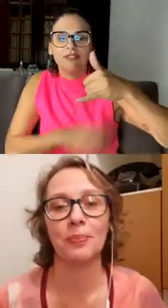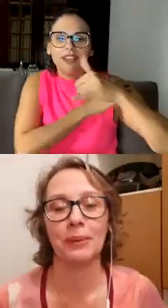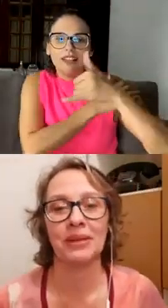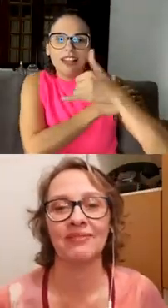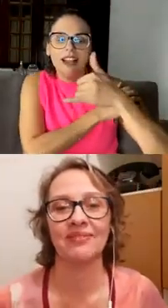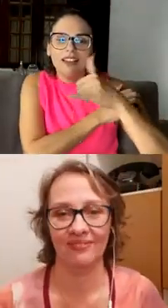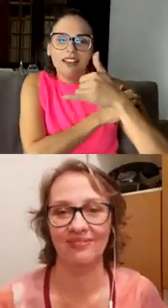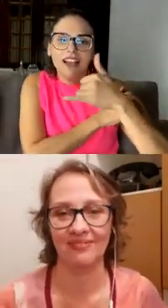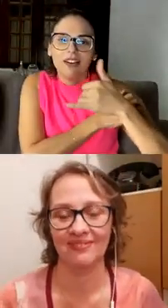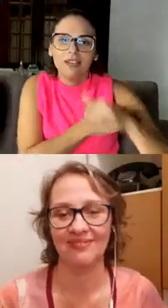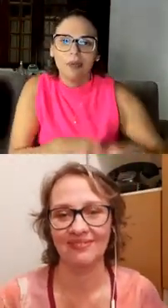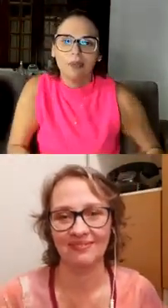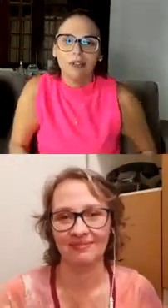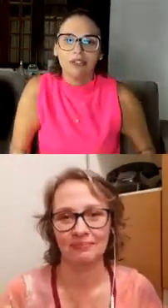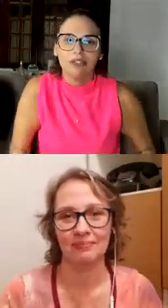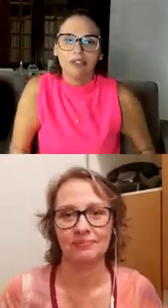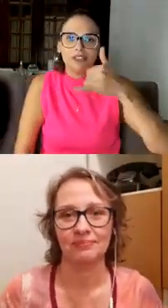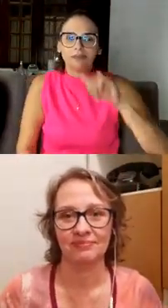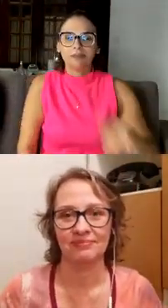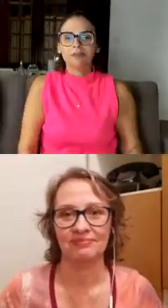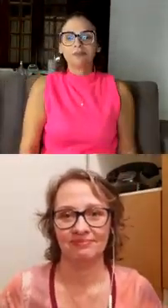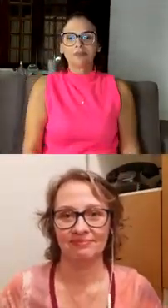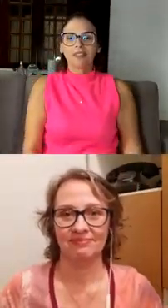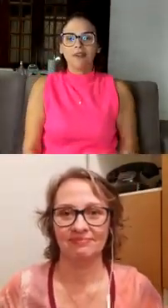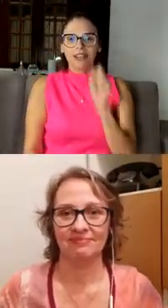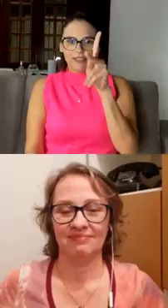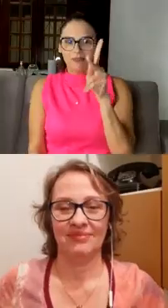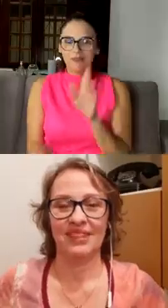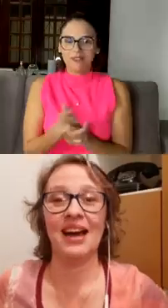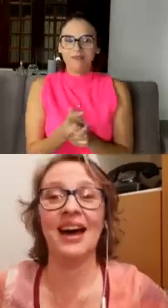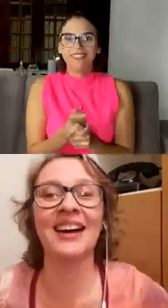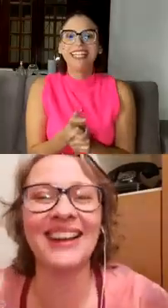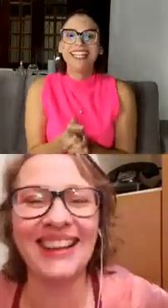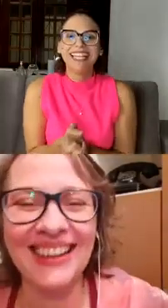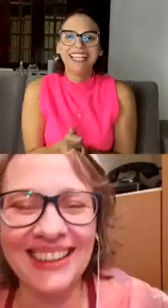Travou para mim. Ligaram aqui para mim, eu acho. Ok.